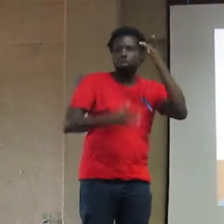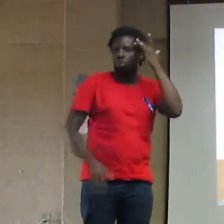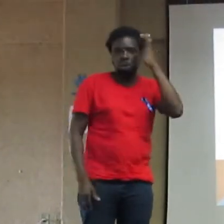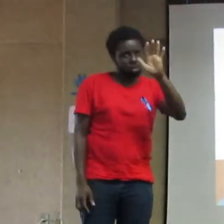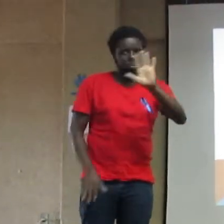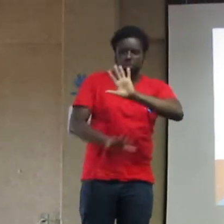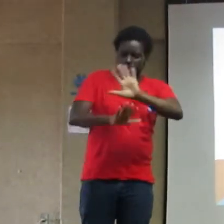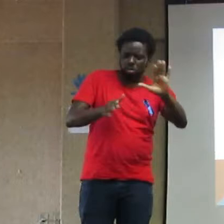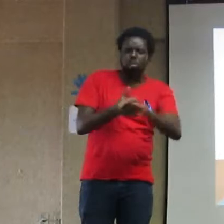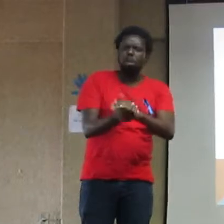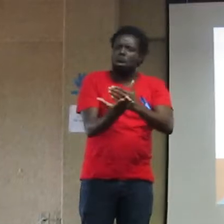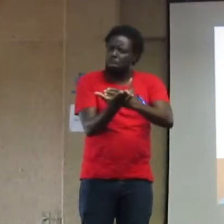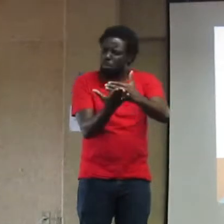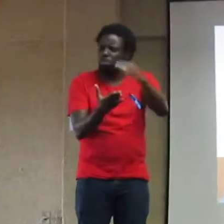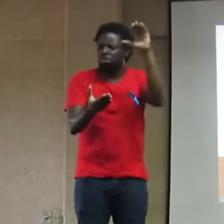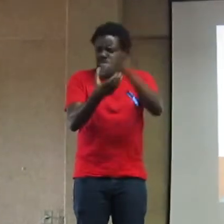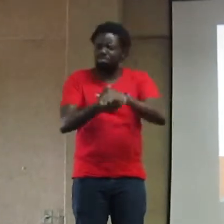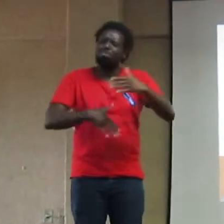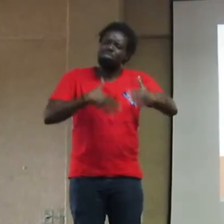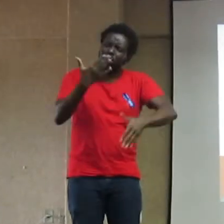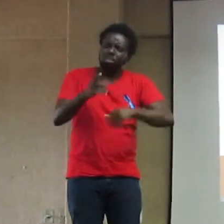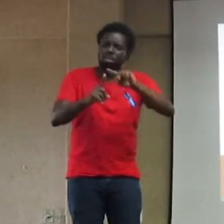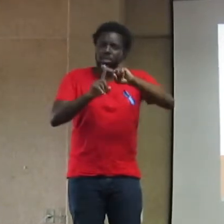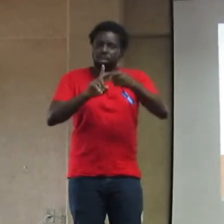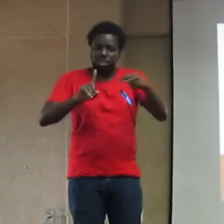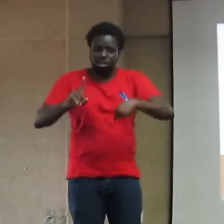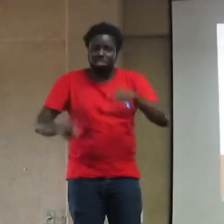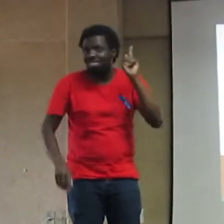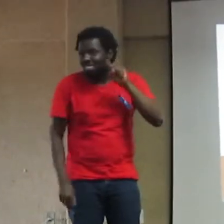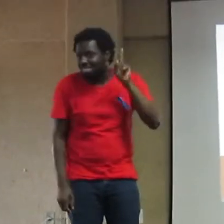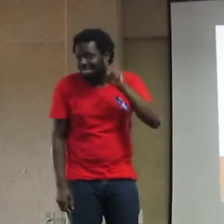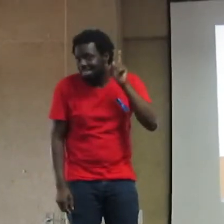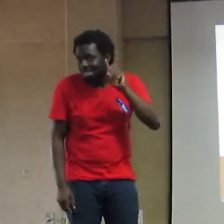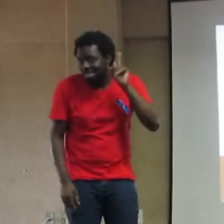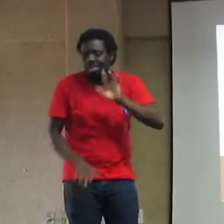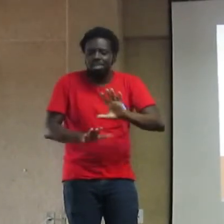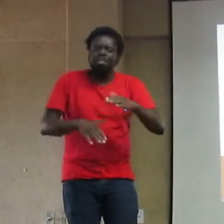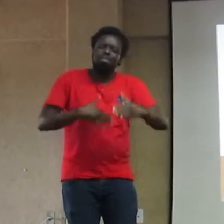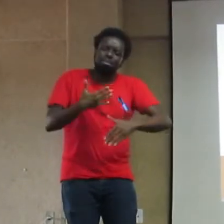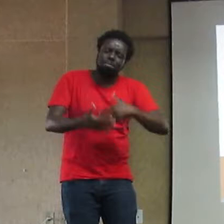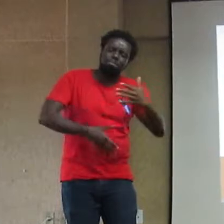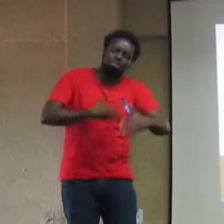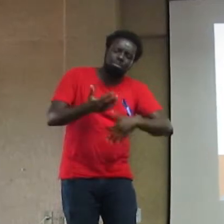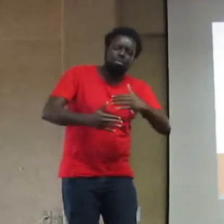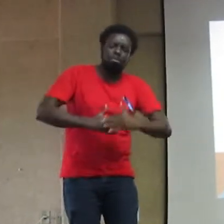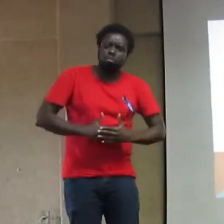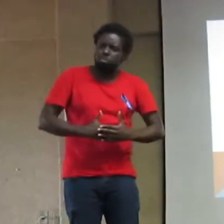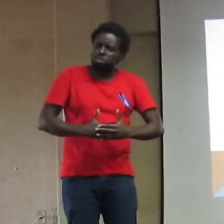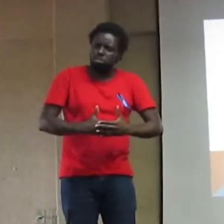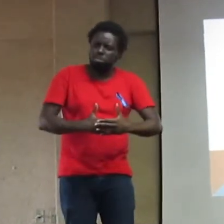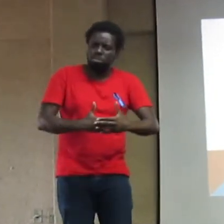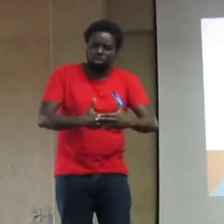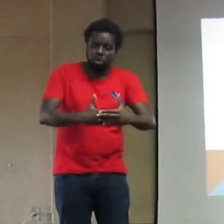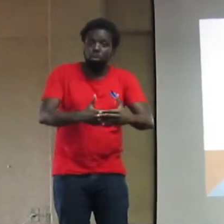a minha família não sabe a língua de sinais. E daí por diante, né, eu cresci, a minha família não